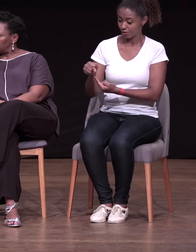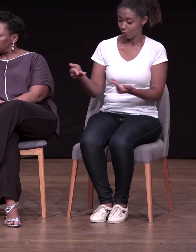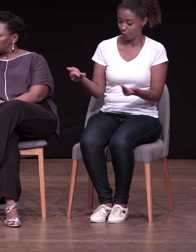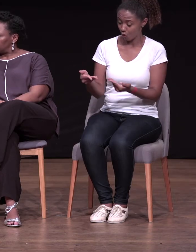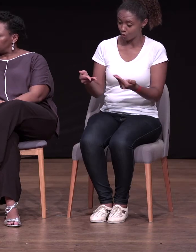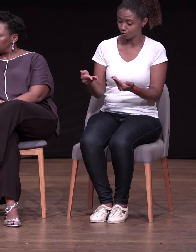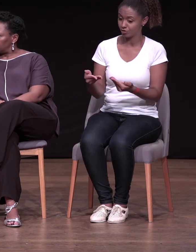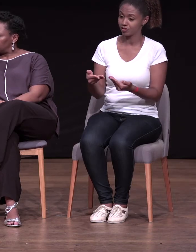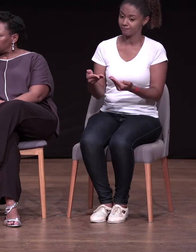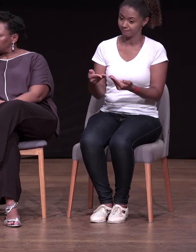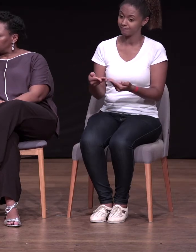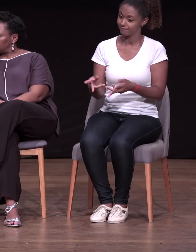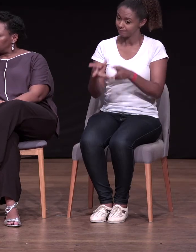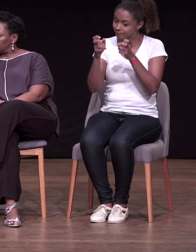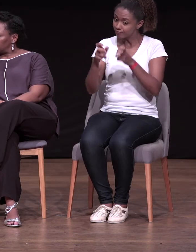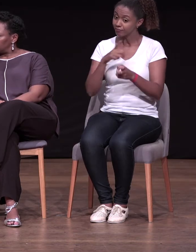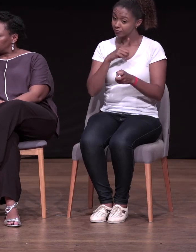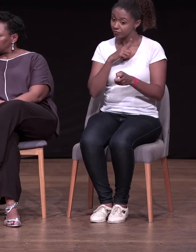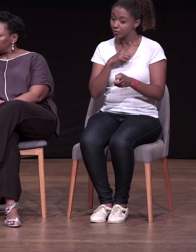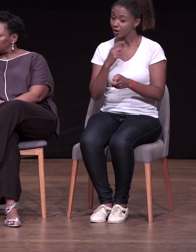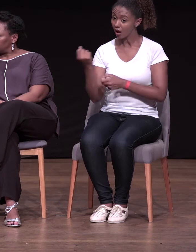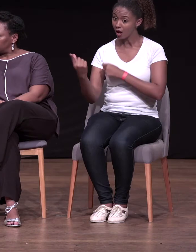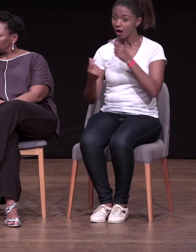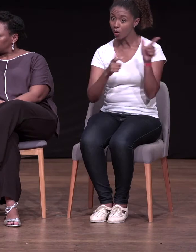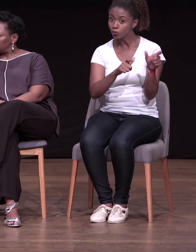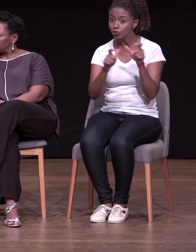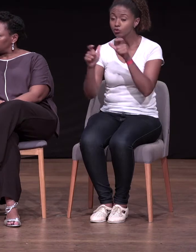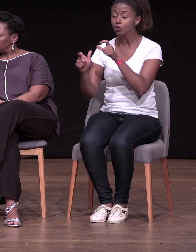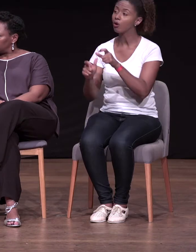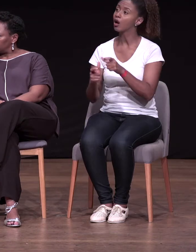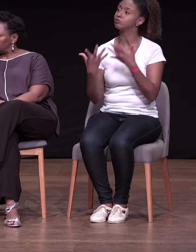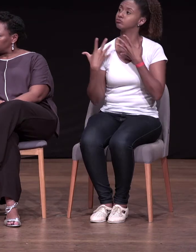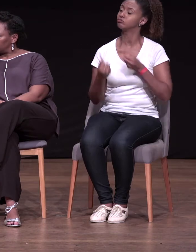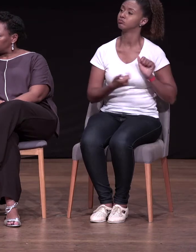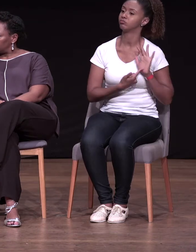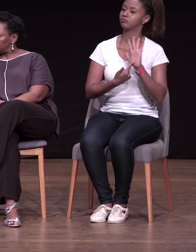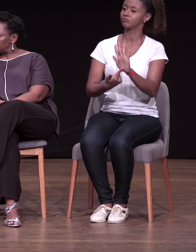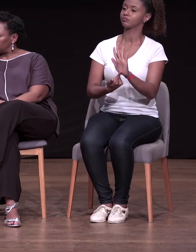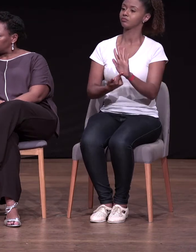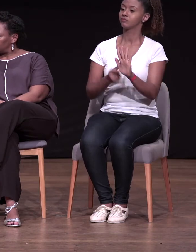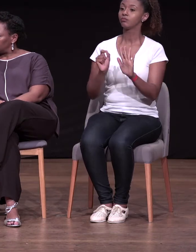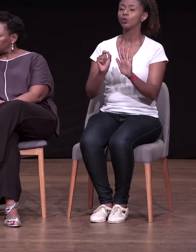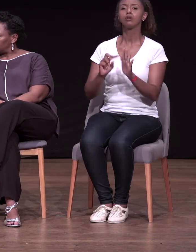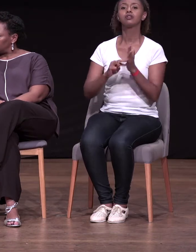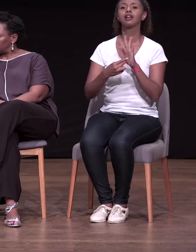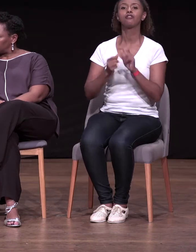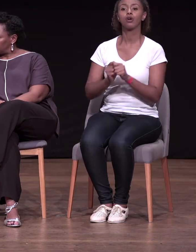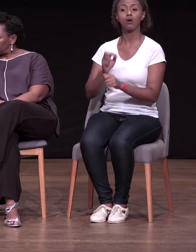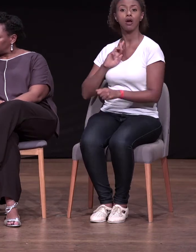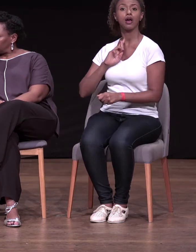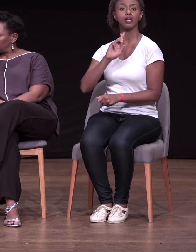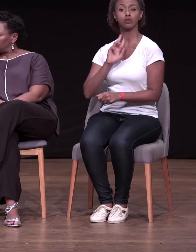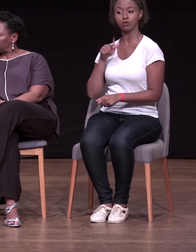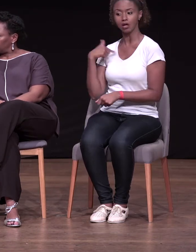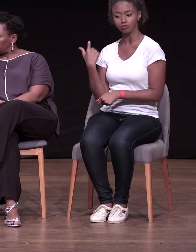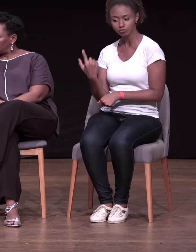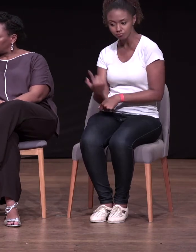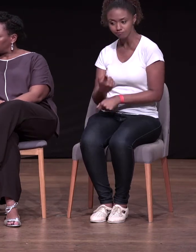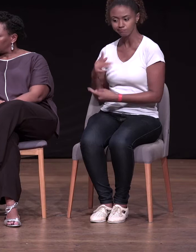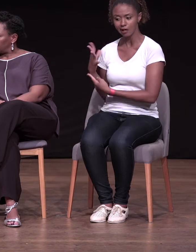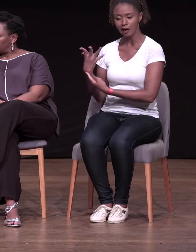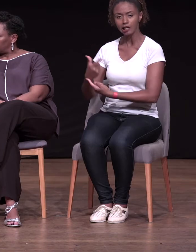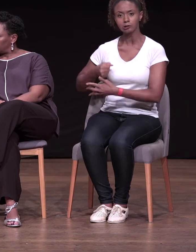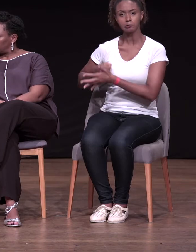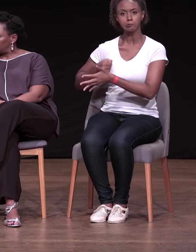hoje, instituições se propondo, nada mais é do que um resultado de pressão e de luta de artistas, intelectuais e população